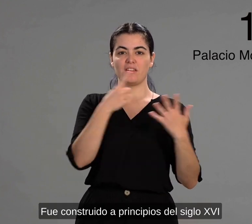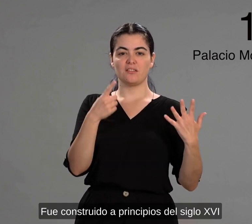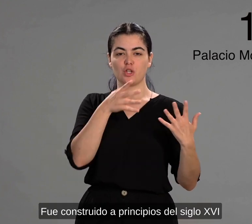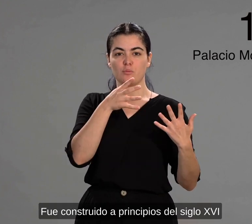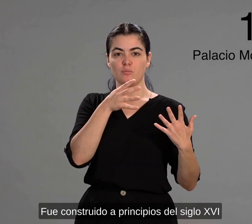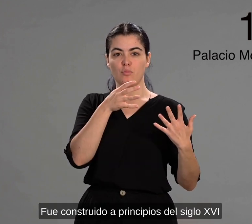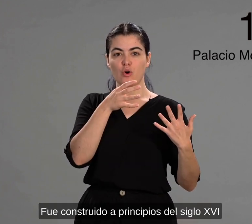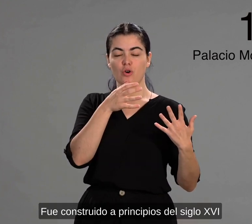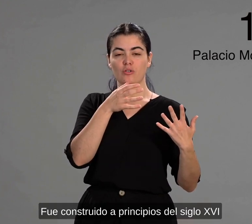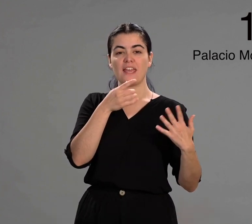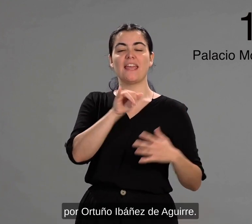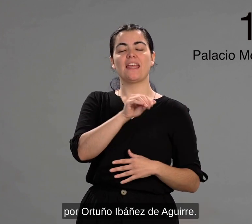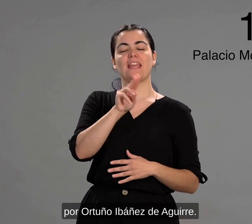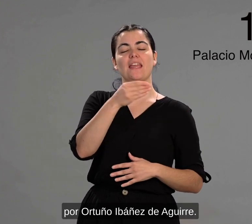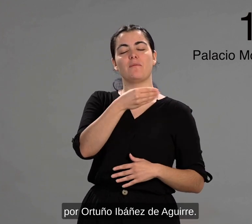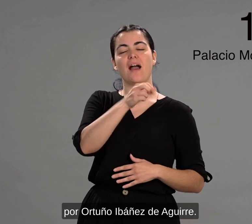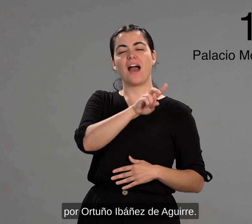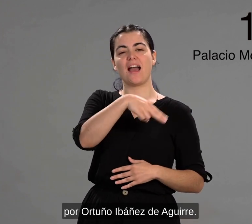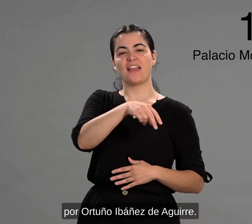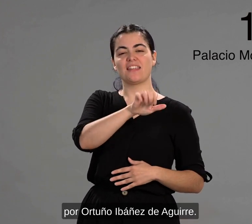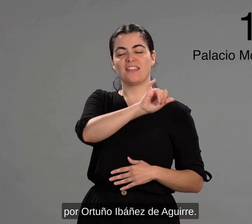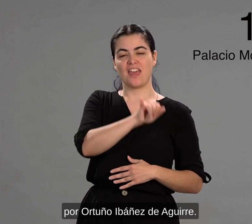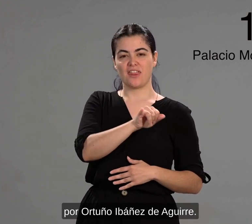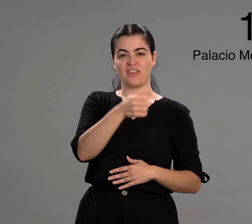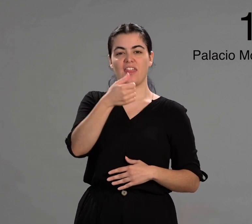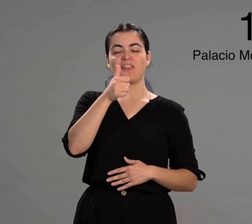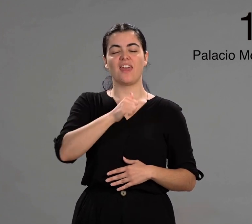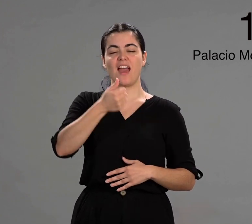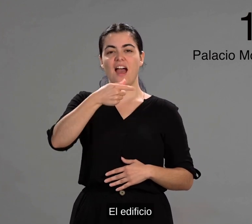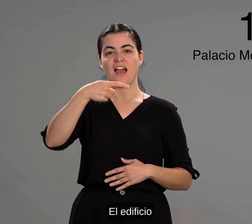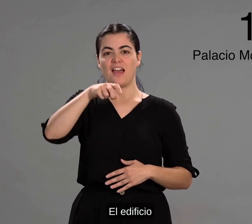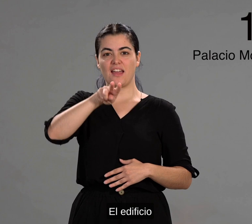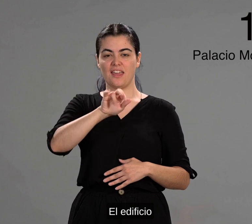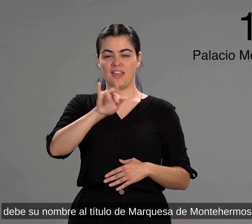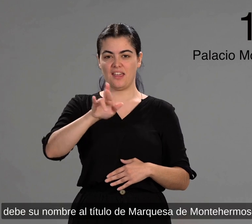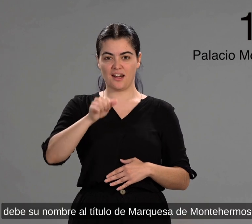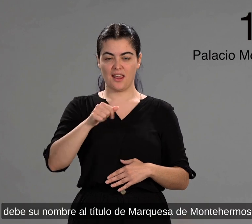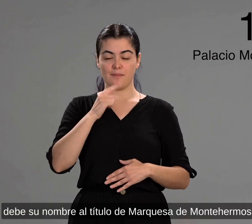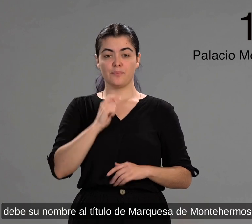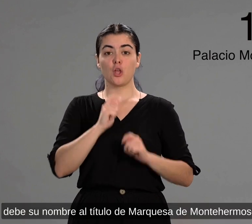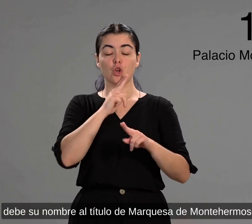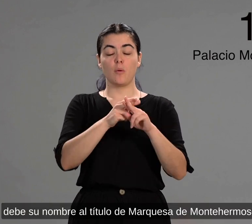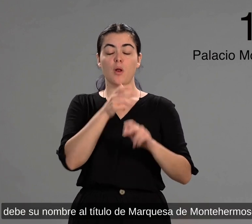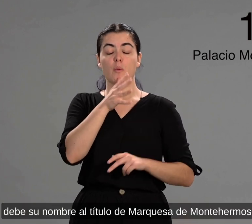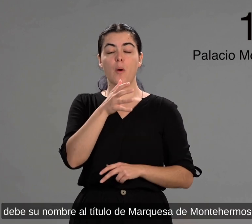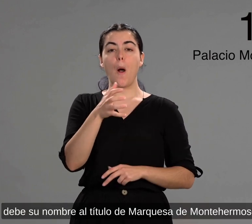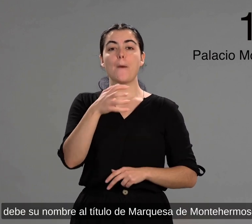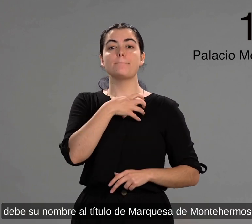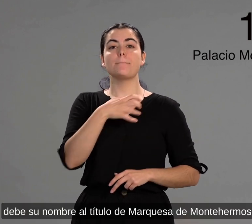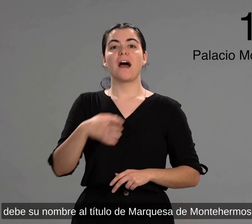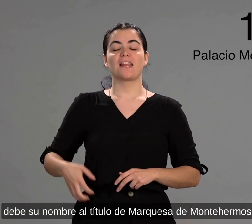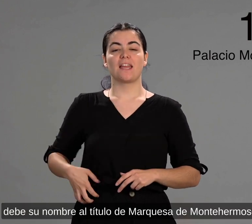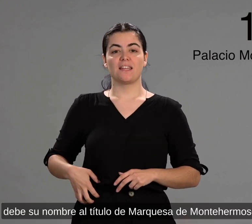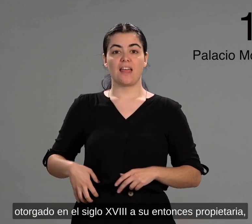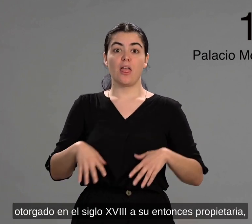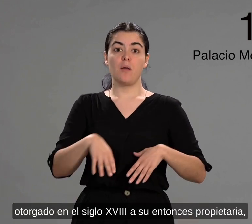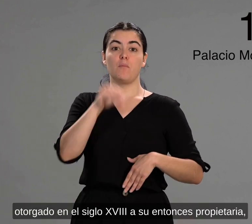siglo XVI por Ortuño Ibáñez de Aguirre. El edificio debe su nombre al título de Marquesa de Montermoso, otorgado en el siglo